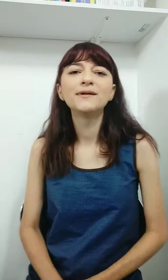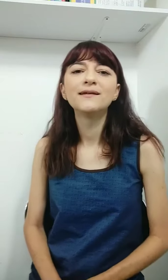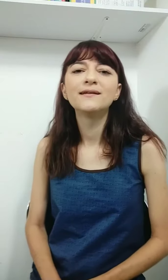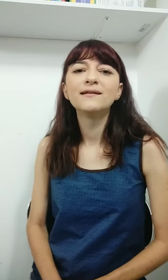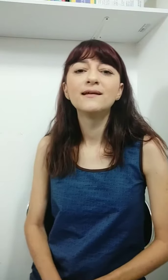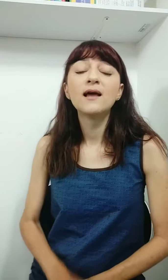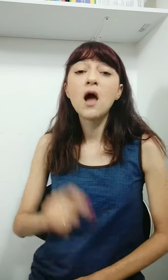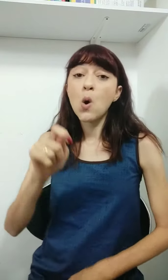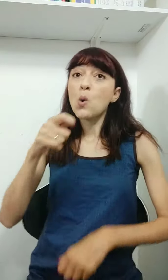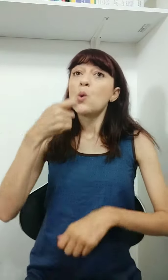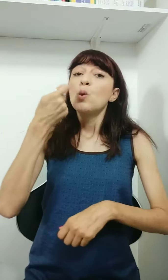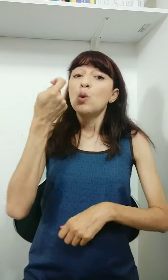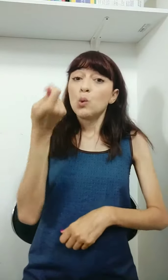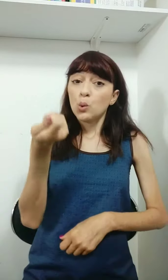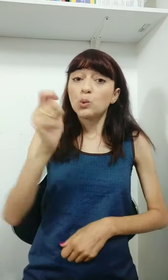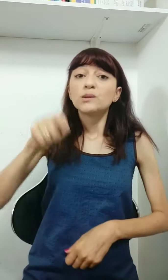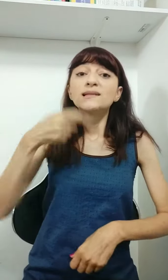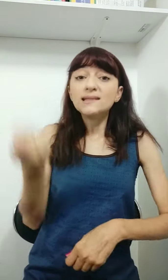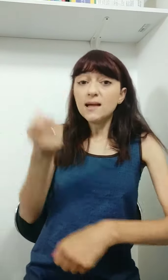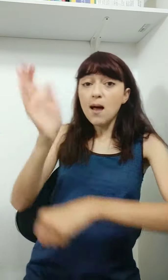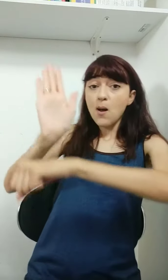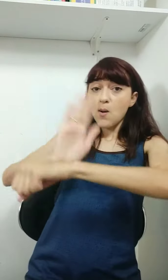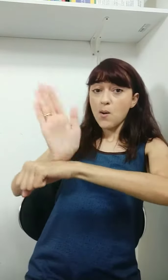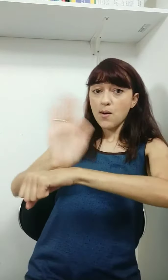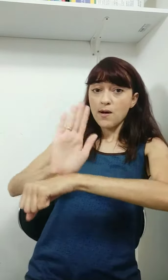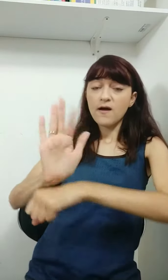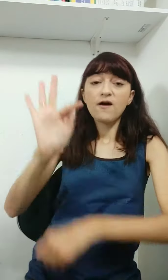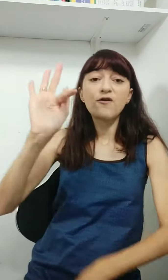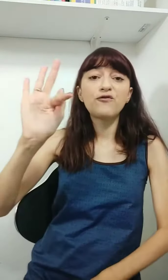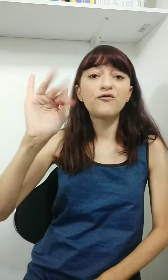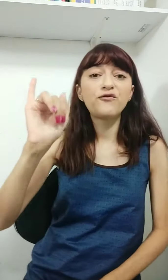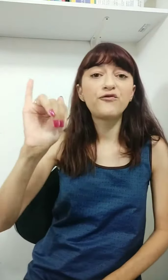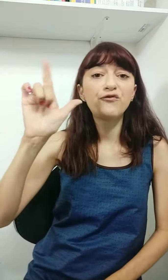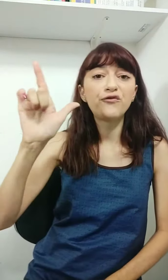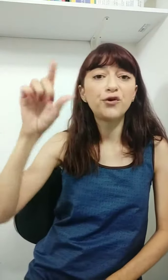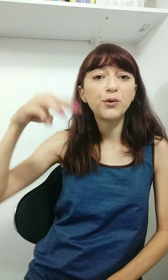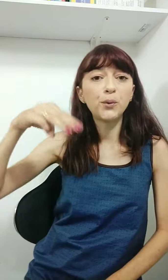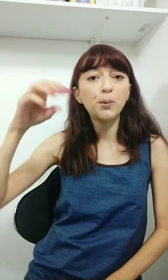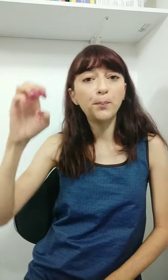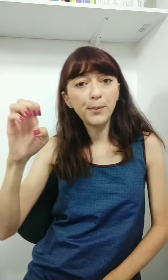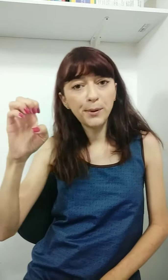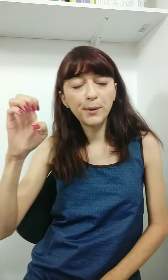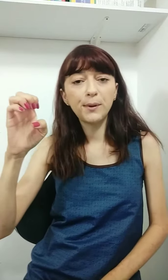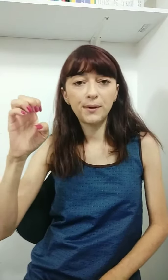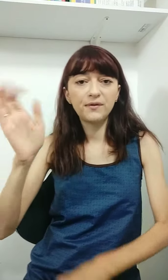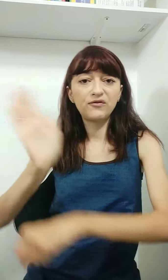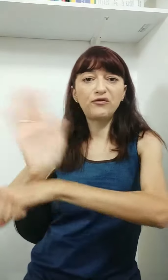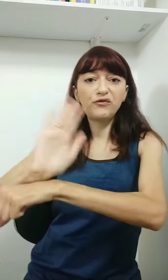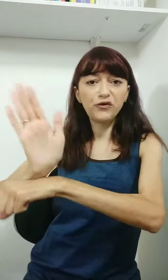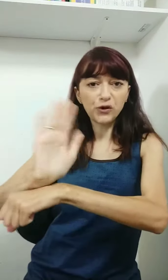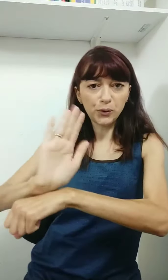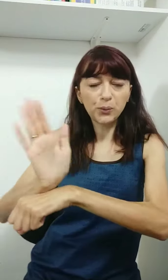Olha só em que contexto eu utilizei esse sinal. Esse é o sinal de filme, cinema, tá? Mas aqui eu quis